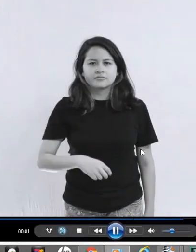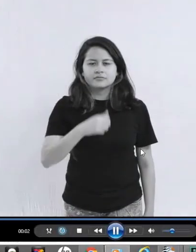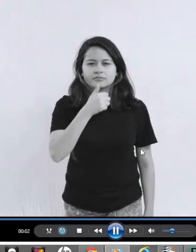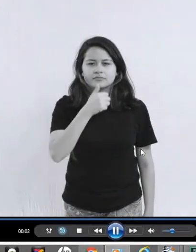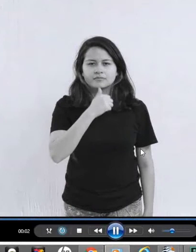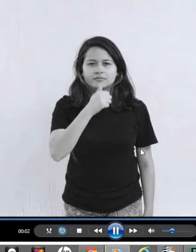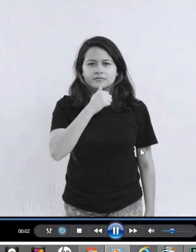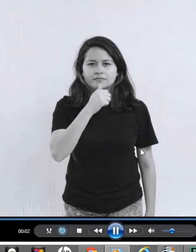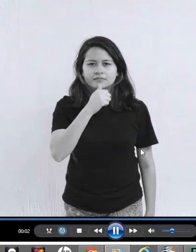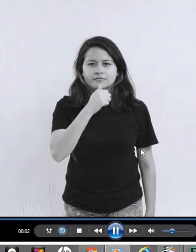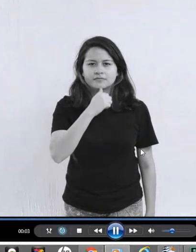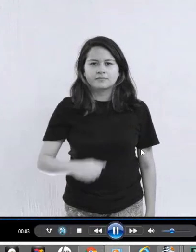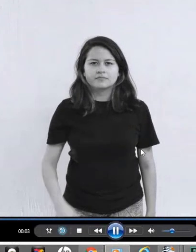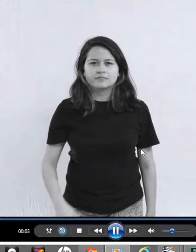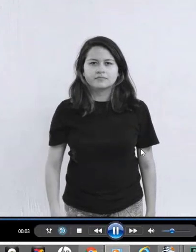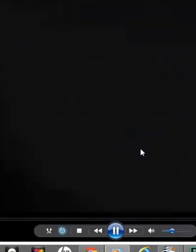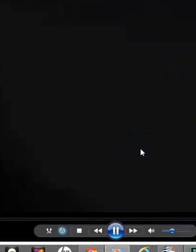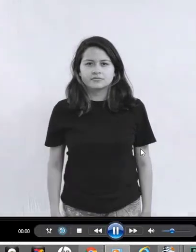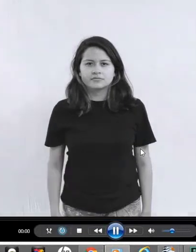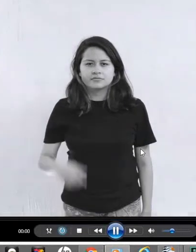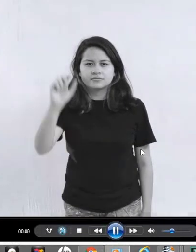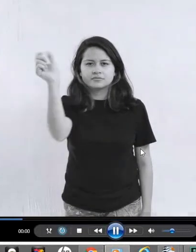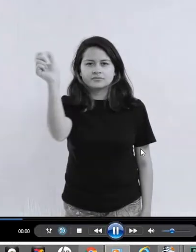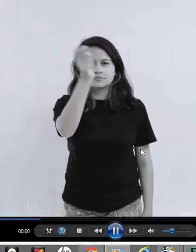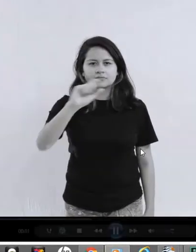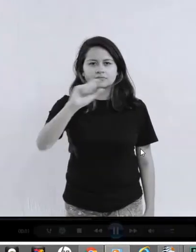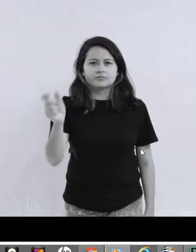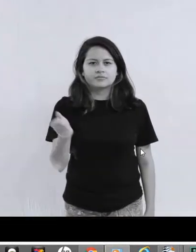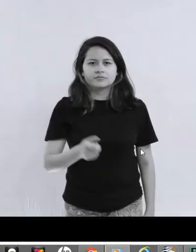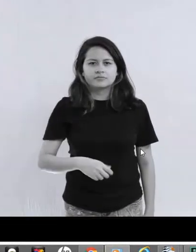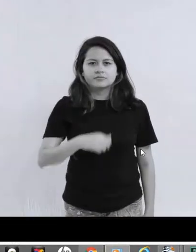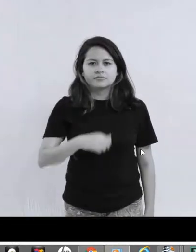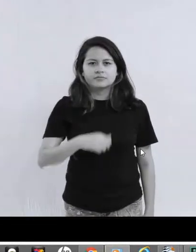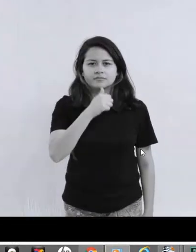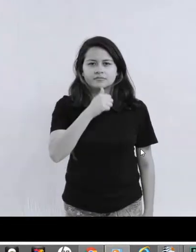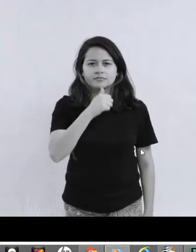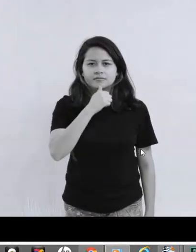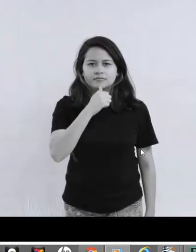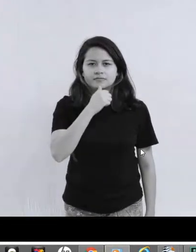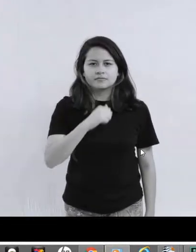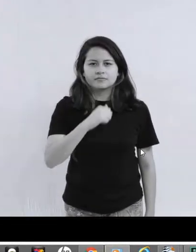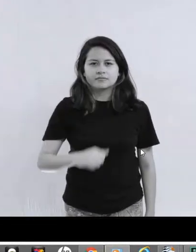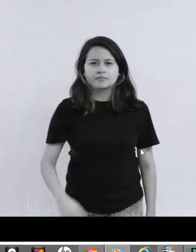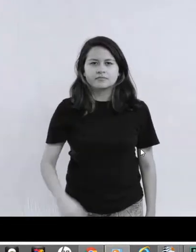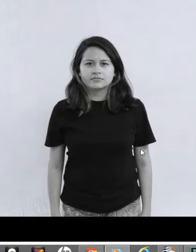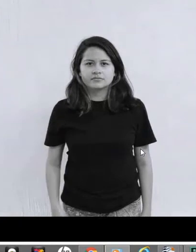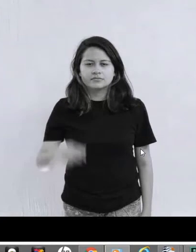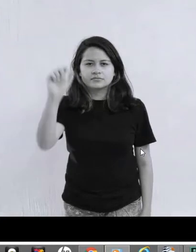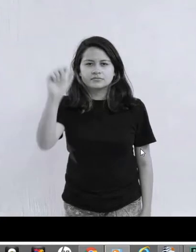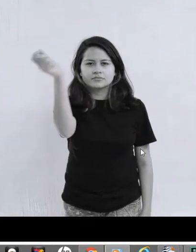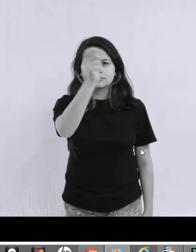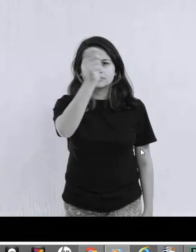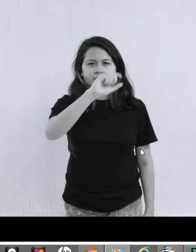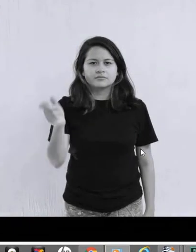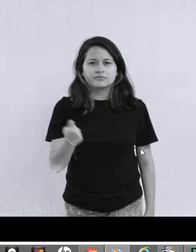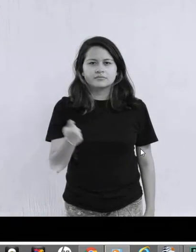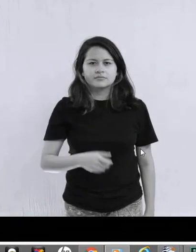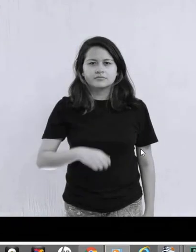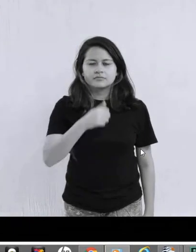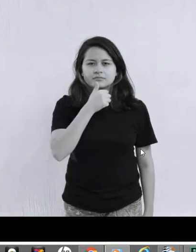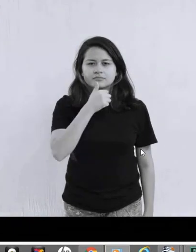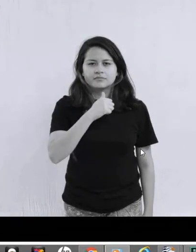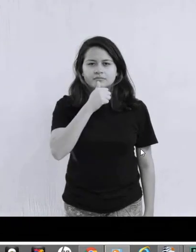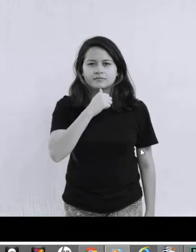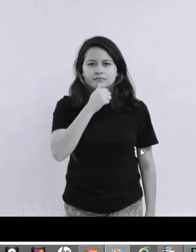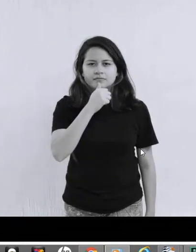está preparada para dar educación superior exclusivamente en idioma español. ¿Ya? Y no para personas sordas, no para personas en quechí, no